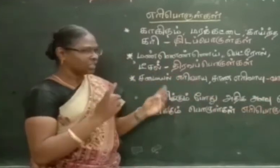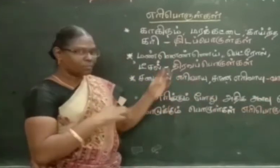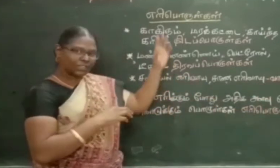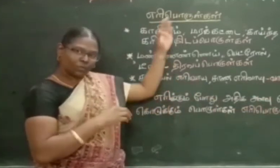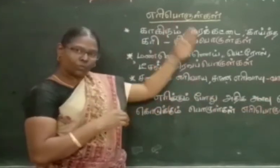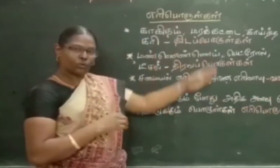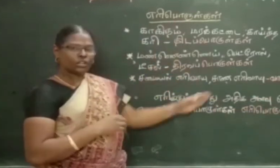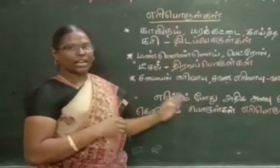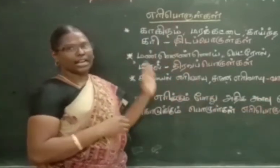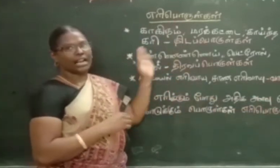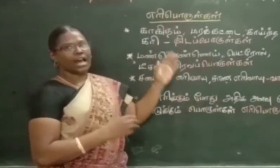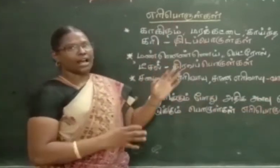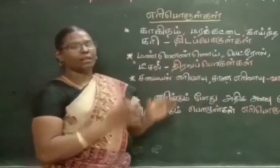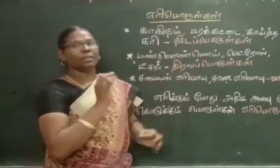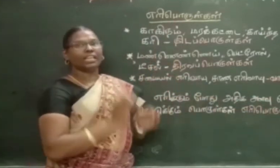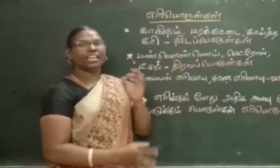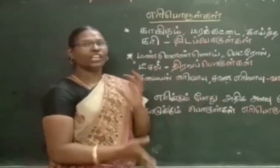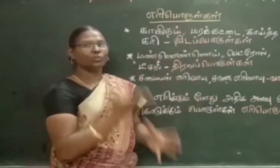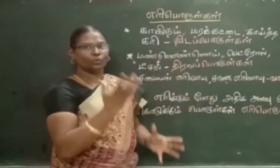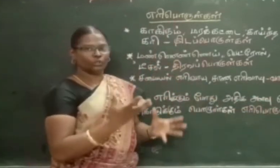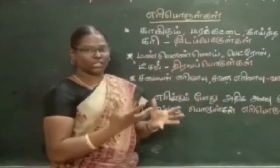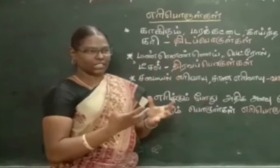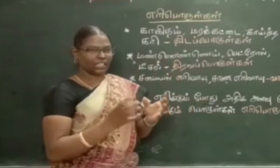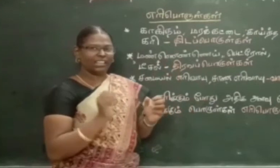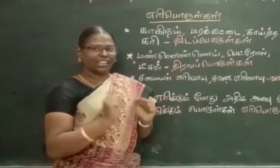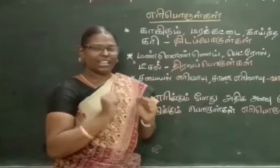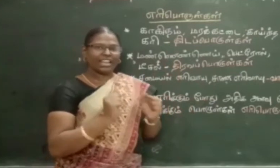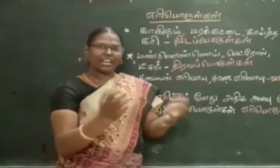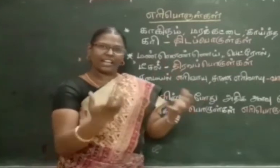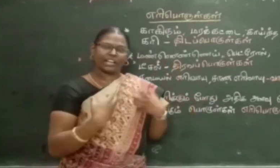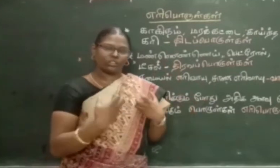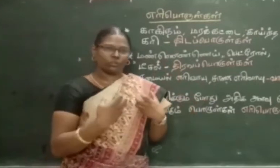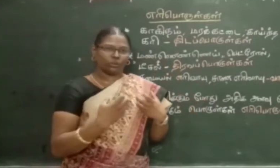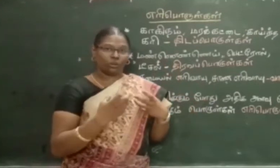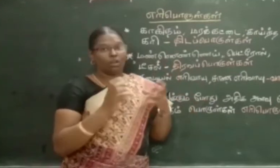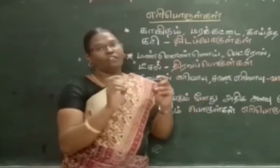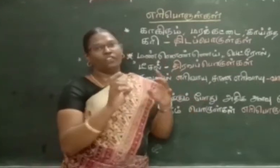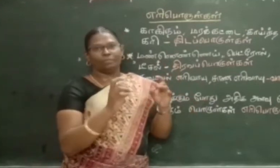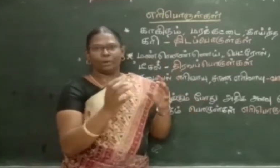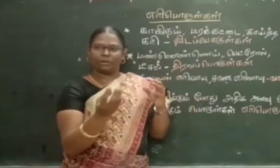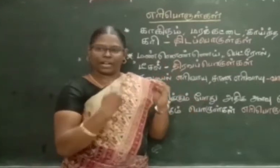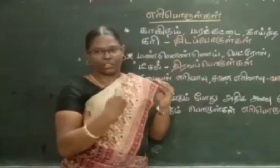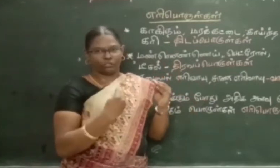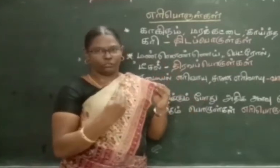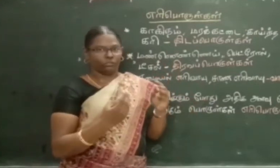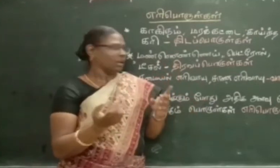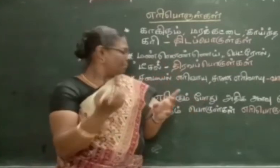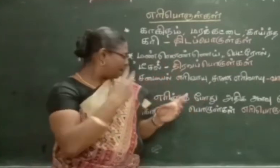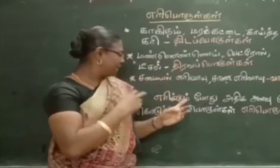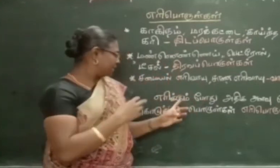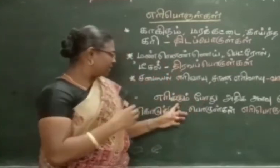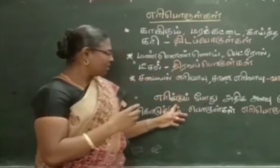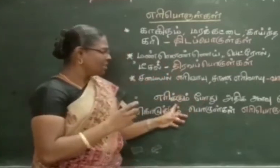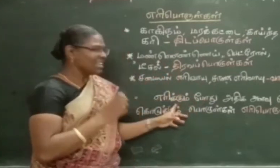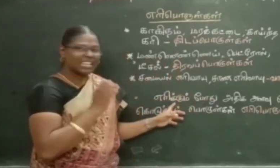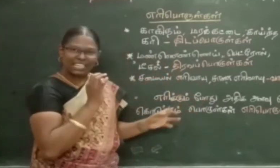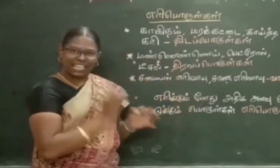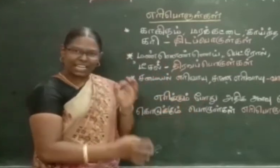இப்போ இந்த பொருட்கள் எல்லாம் நம்ம எரிக்கும் போது என்ன கிடைக்கும்? வெப்பம் கிடைக்கும். பாரு,